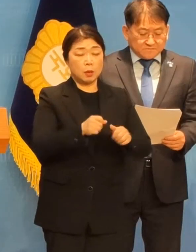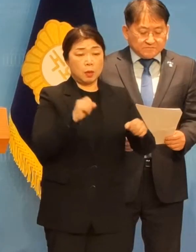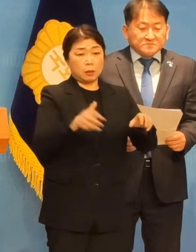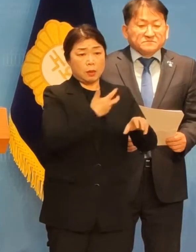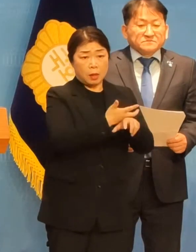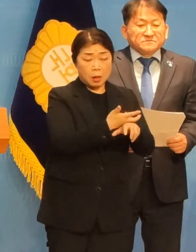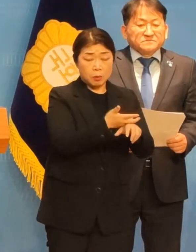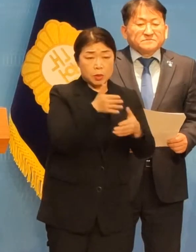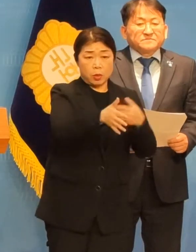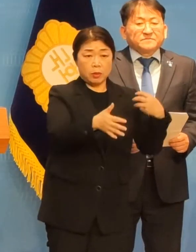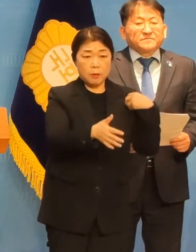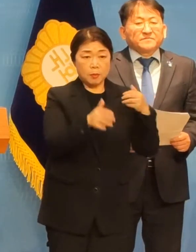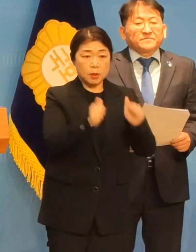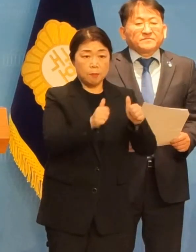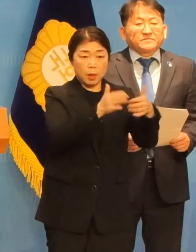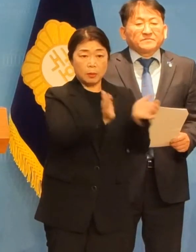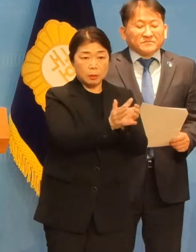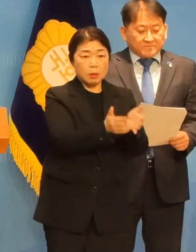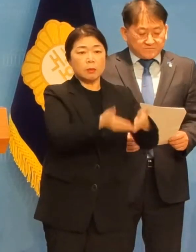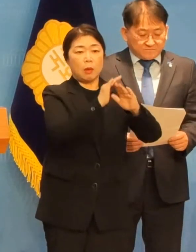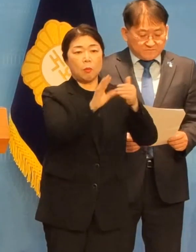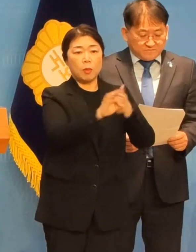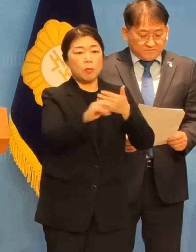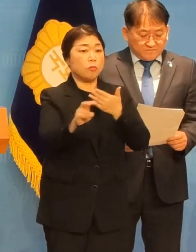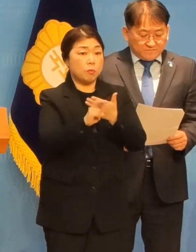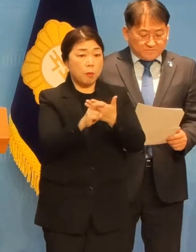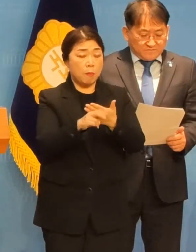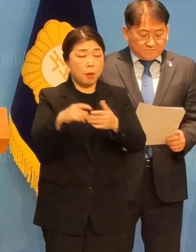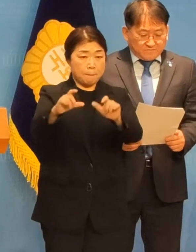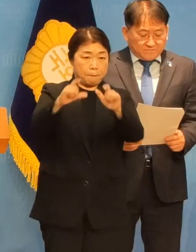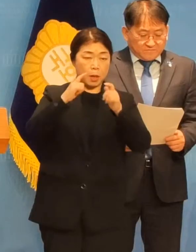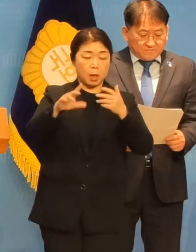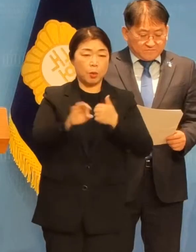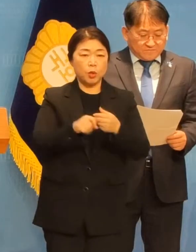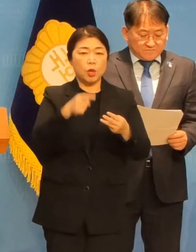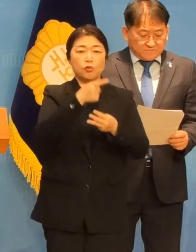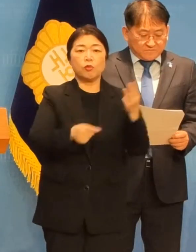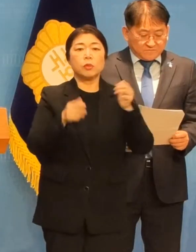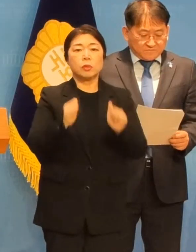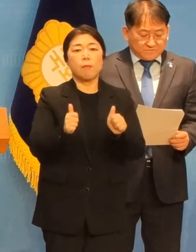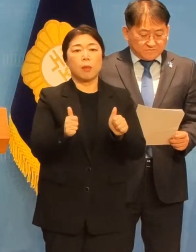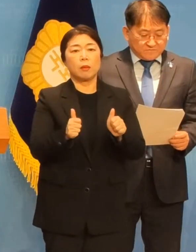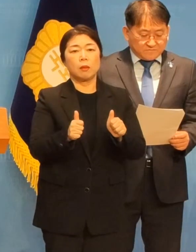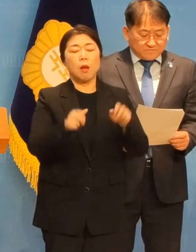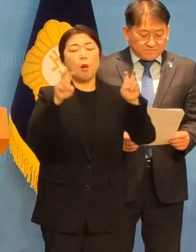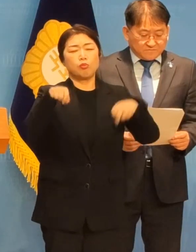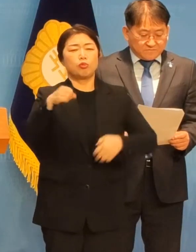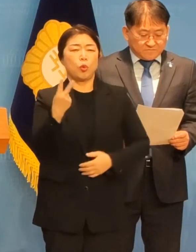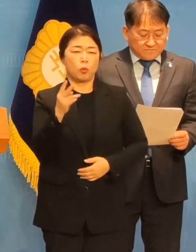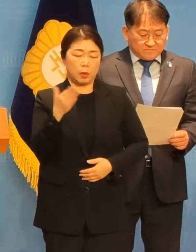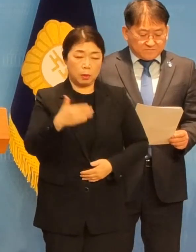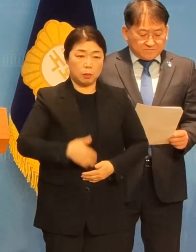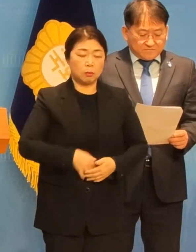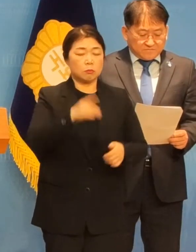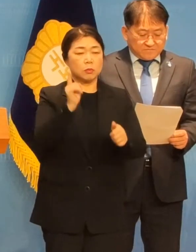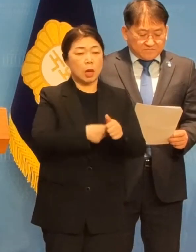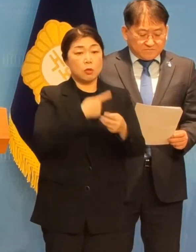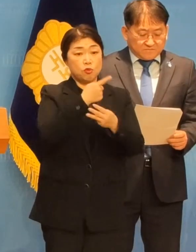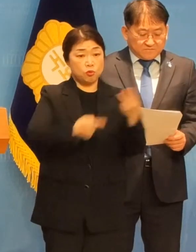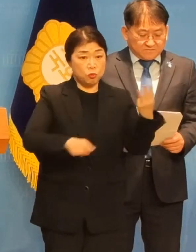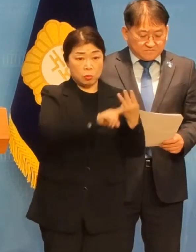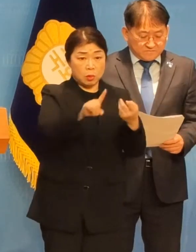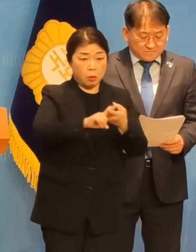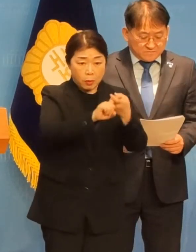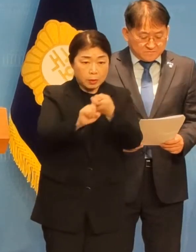특별법이 위헌이라고 결정하면 윤석열 내란 재판은 무효가 됩니다. 윤석열 일당은 바로 풀려날